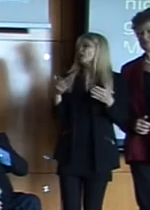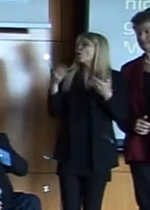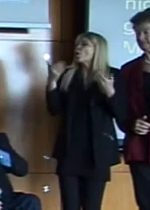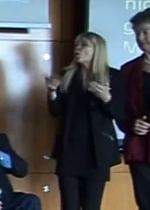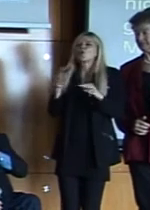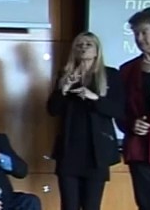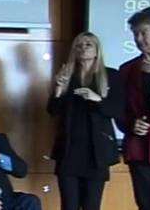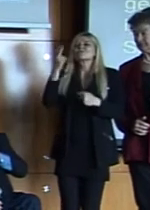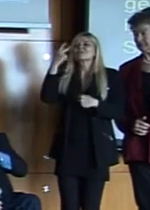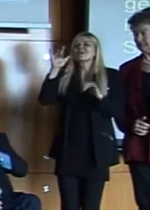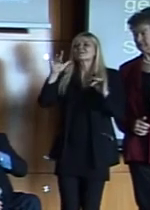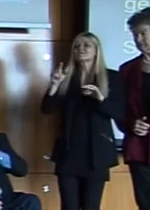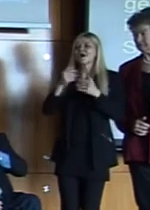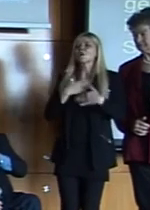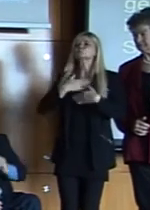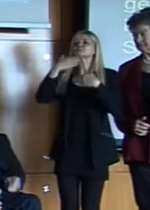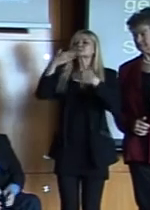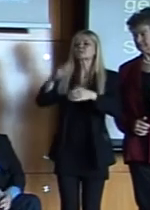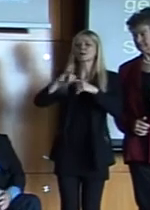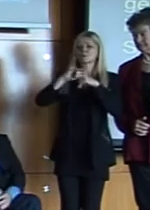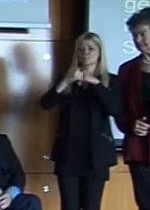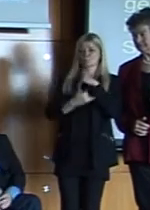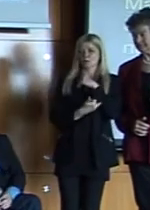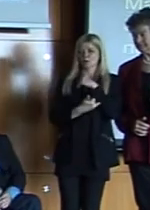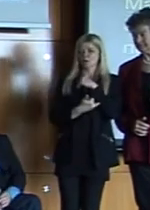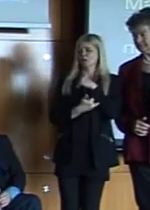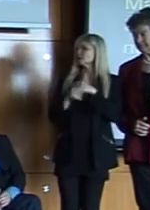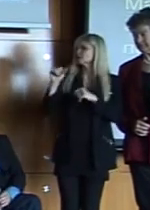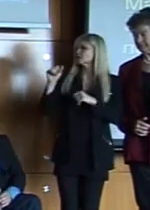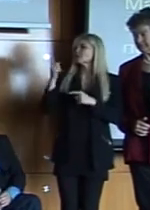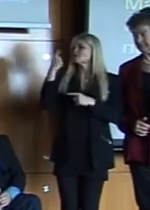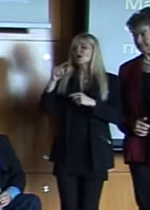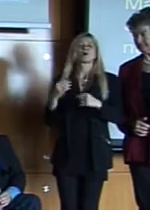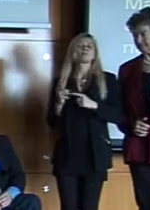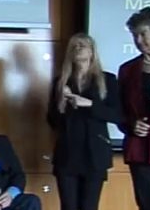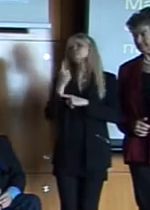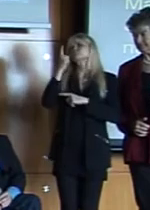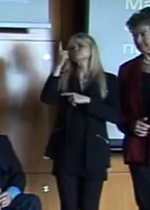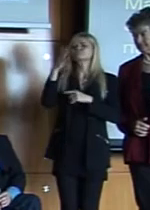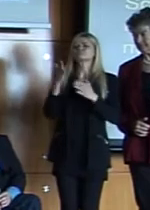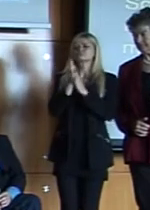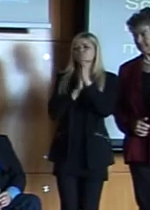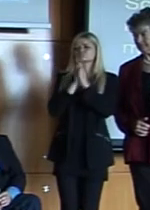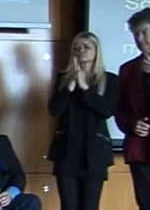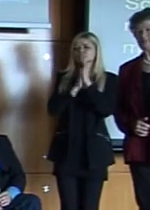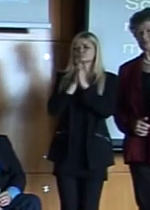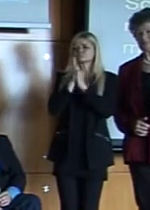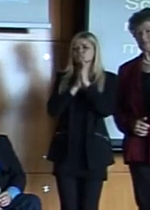ein Ausnahmeprojekt, erstmalig durch das hohe Engagement auch des Gehörlosen